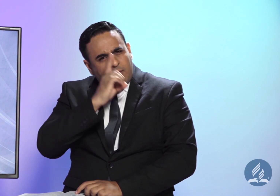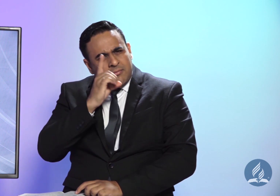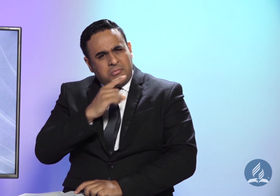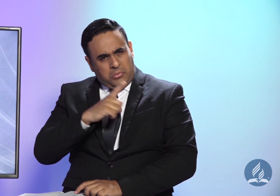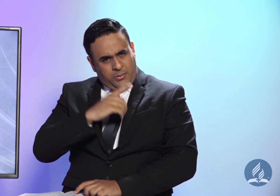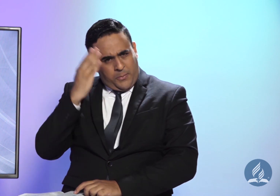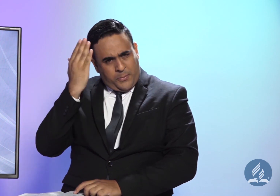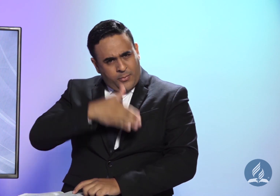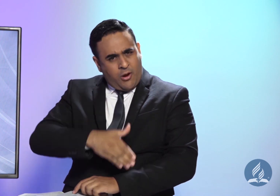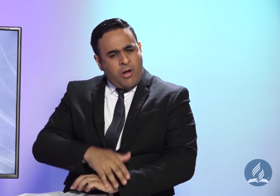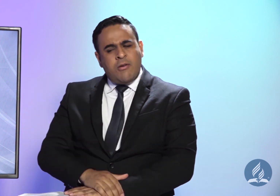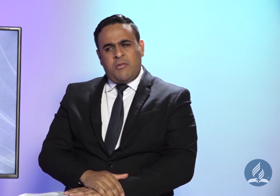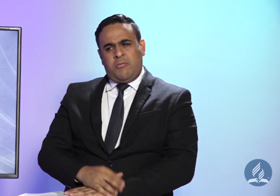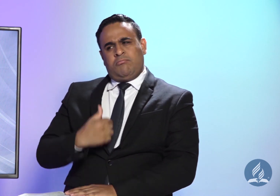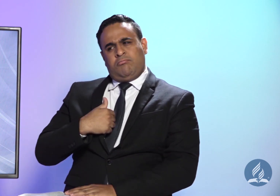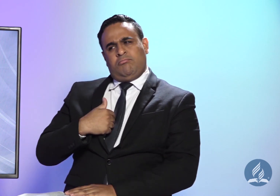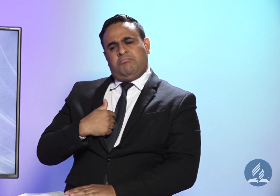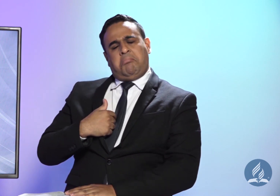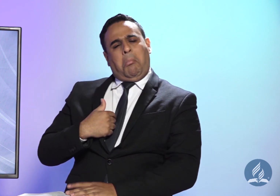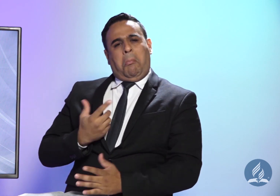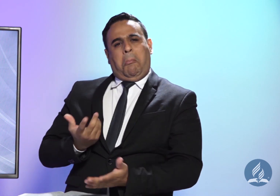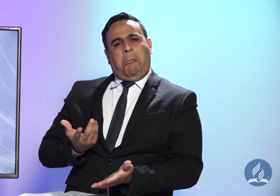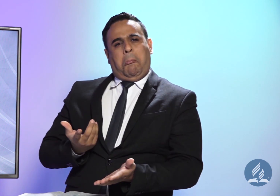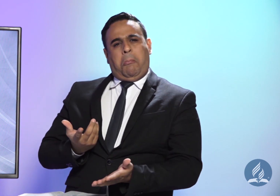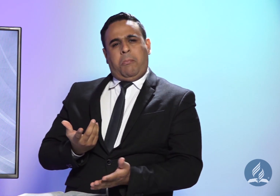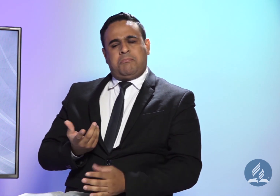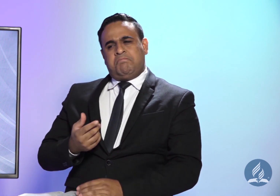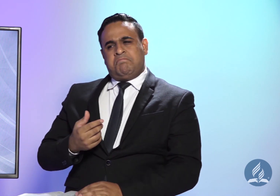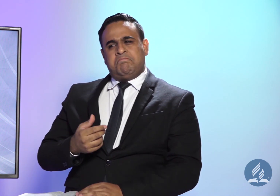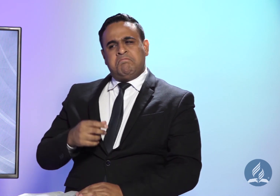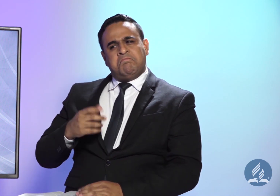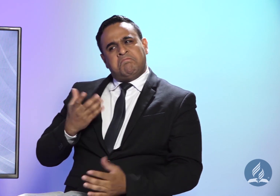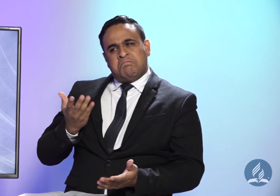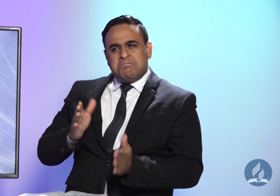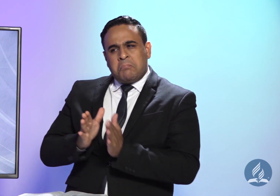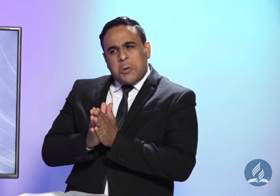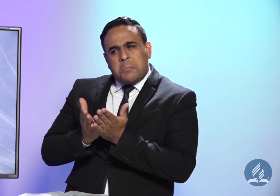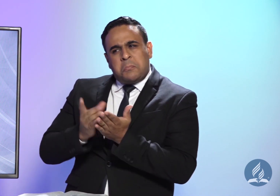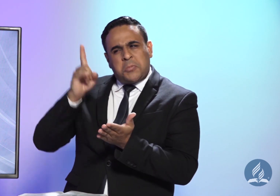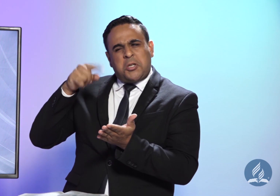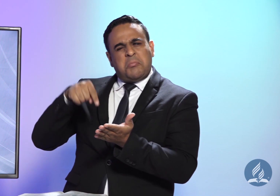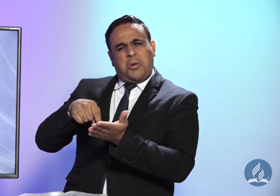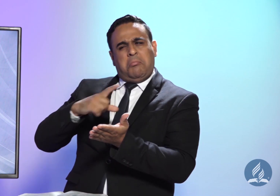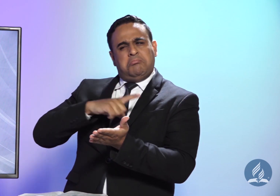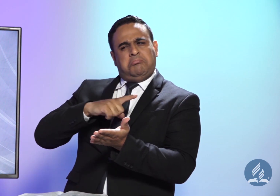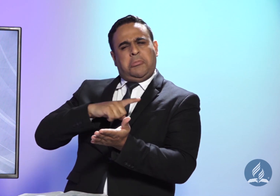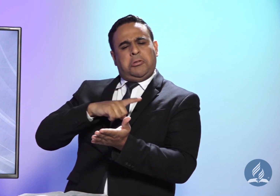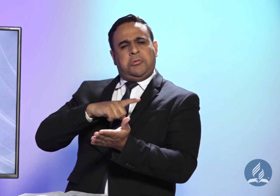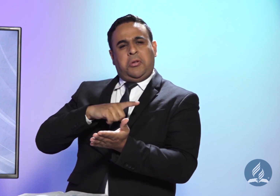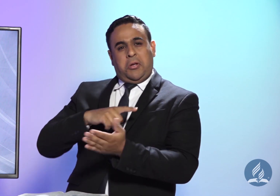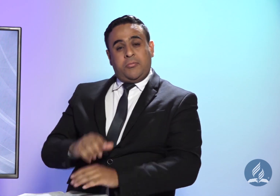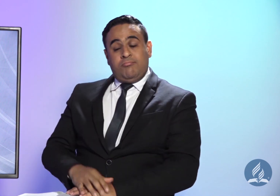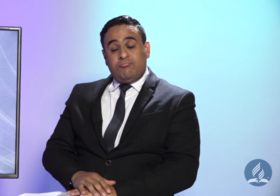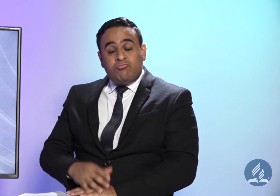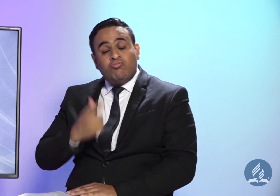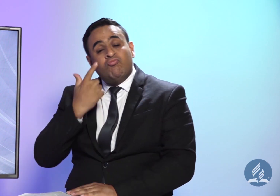eu acreditava que não era o sábado, mas o domingo, o dia de guarda. E ele então me pediu para provar para ele na